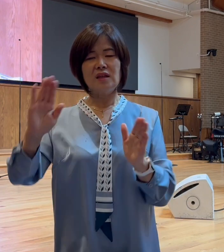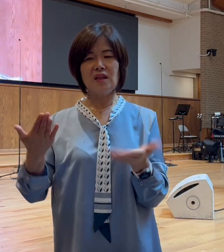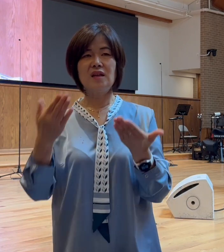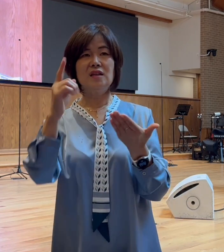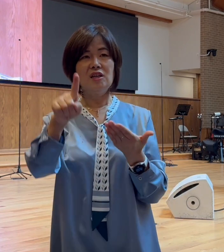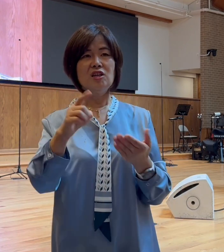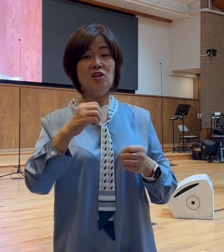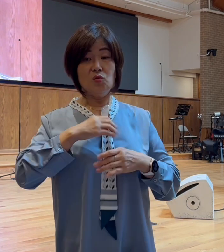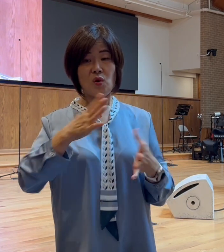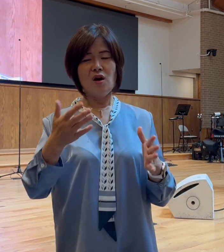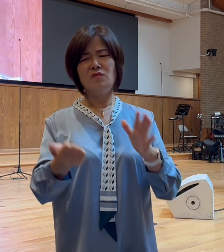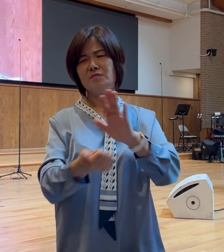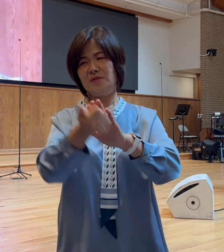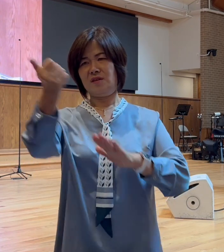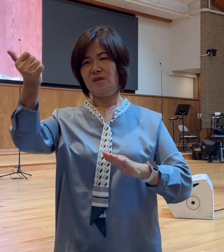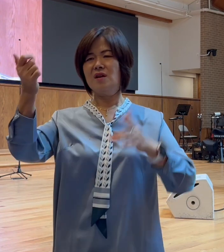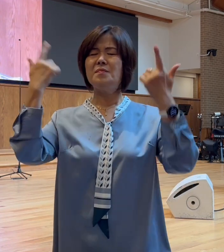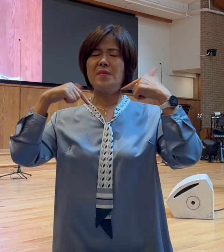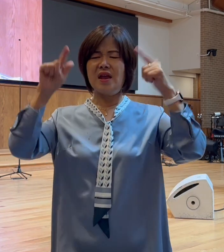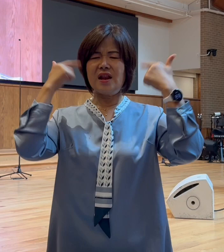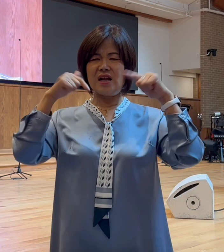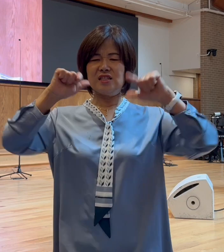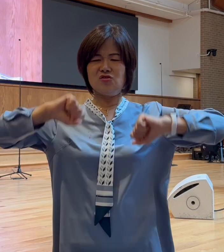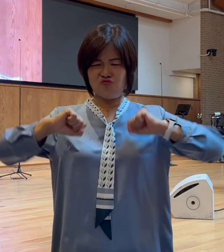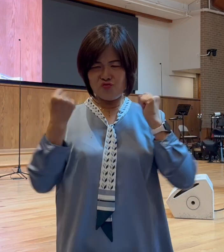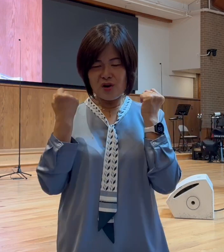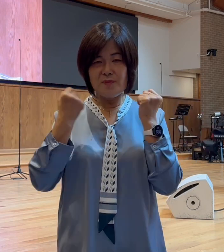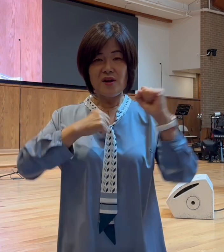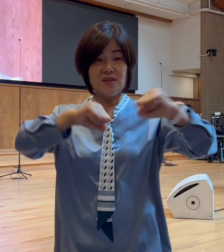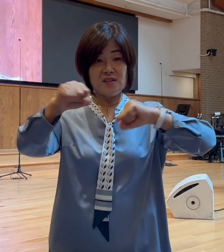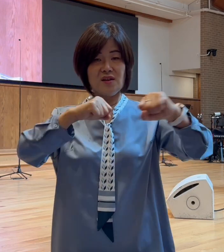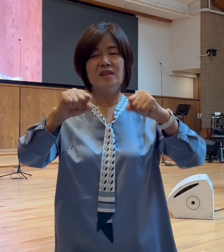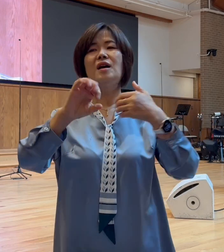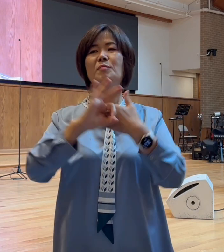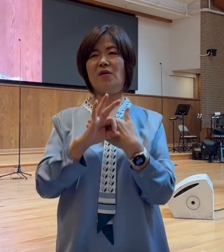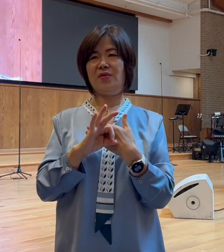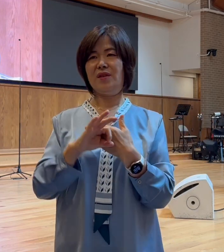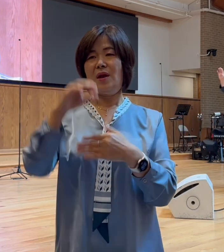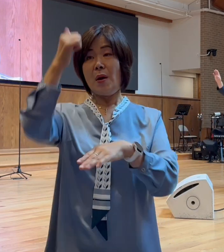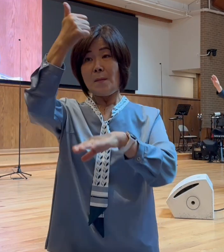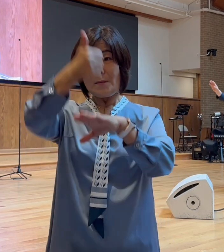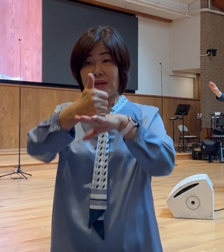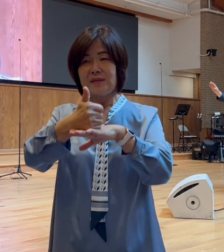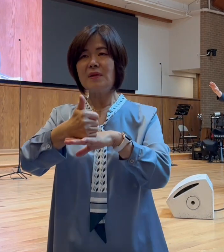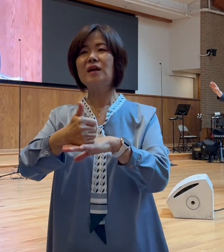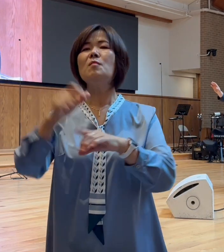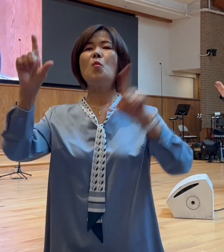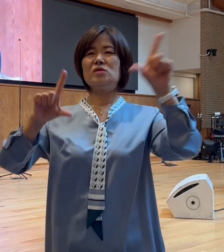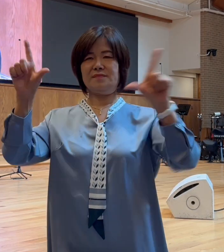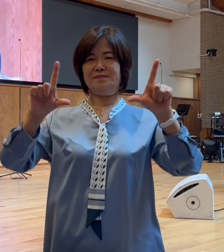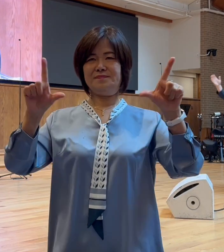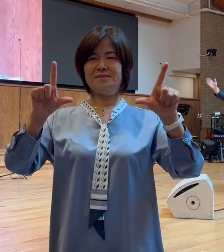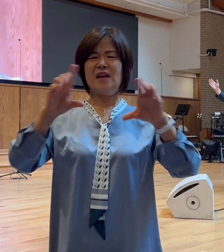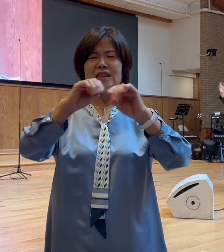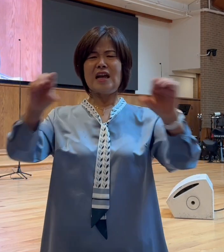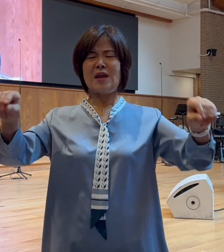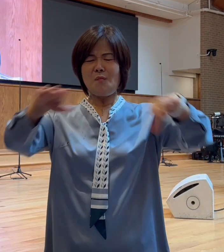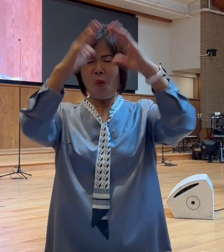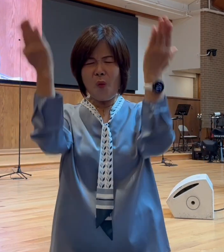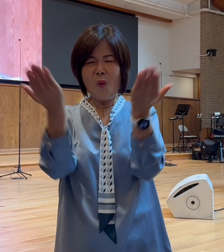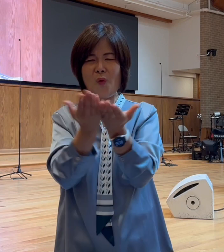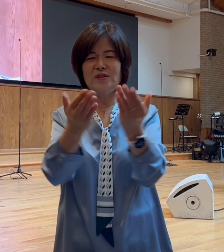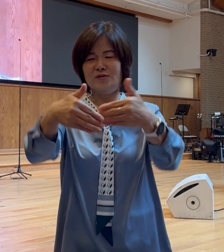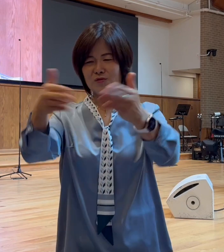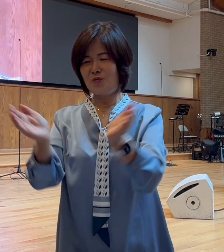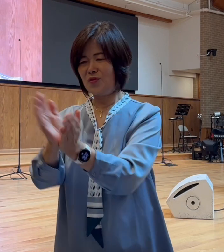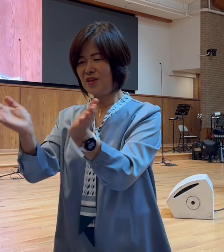놀라운 비전을 매일같이 순종하며 실천하려고 한다면 마지막의 모습이 뭐냐면 땅의 모든 족속이